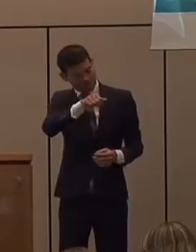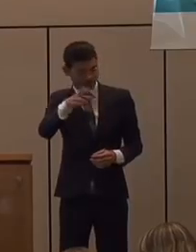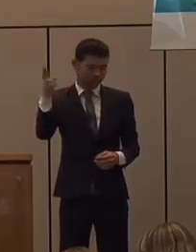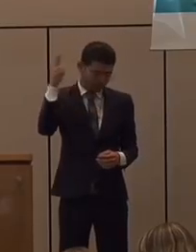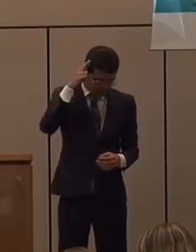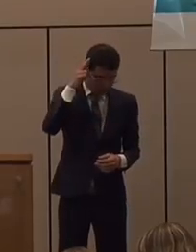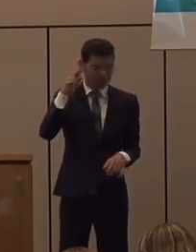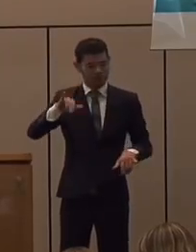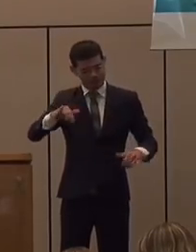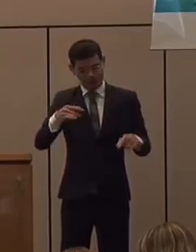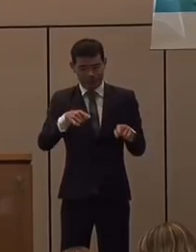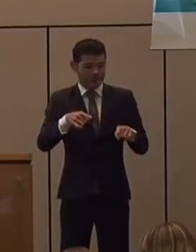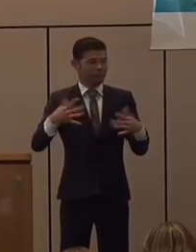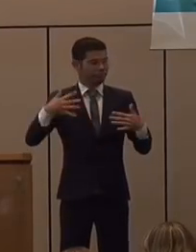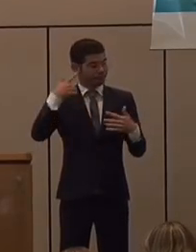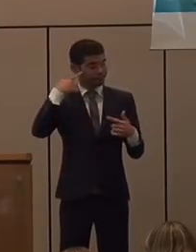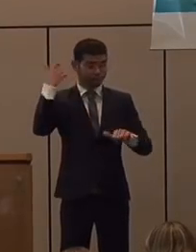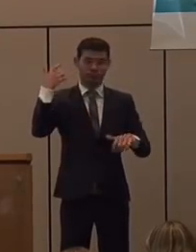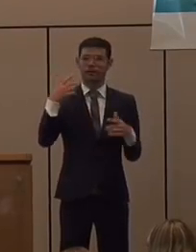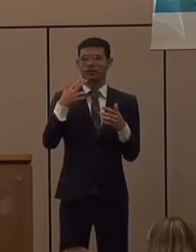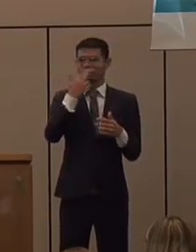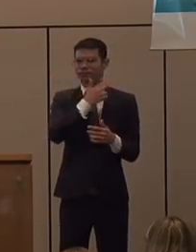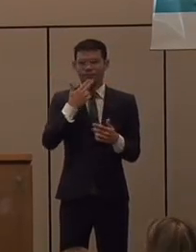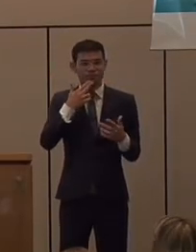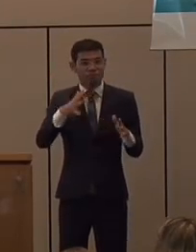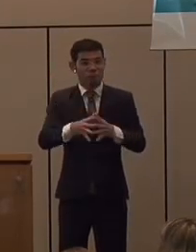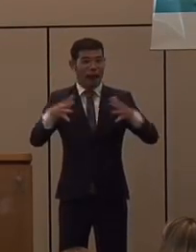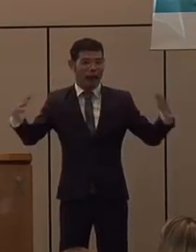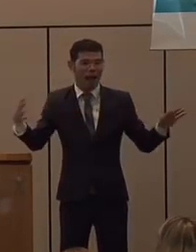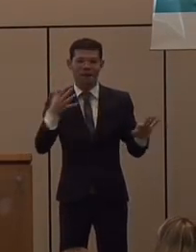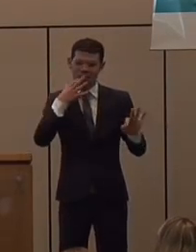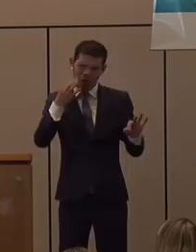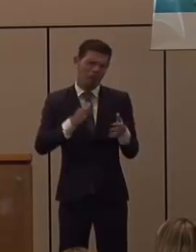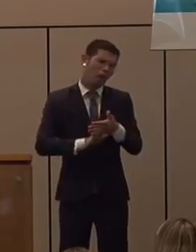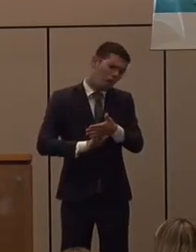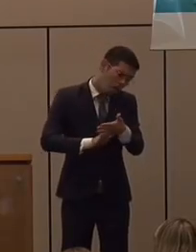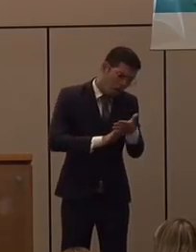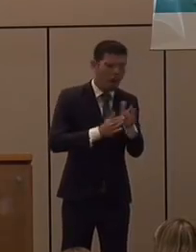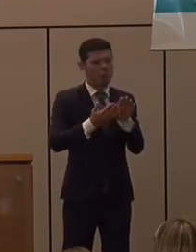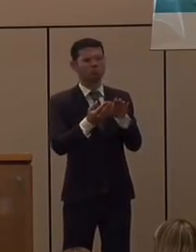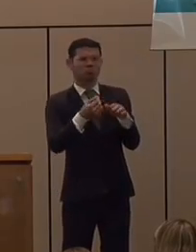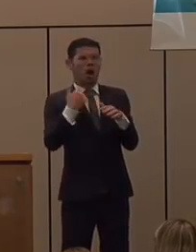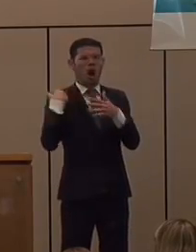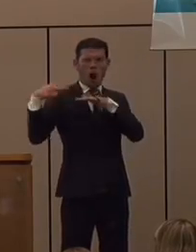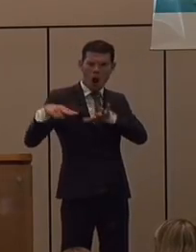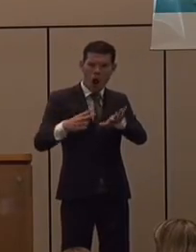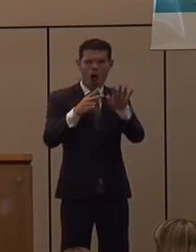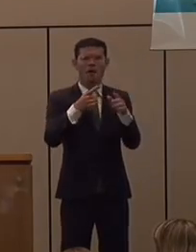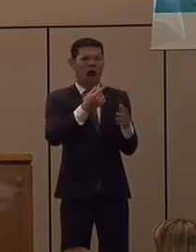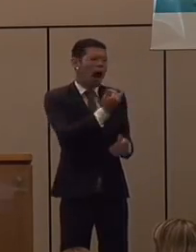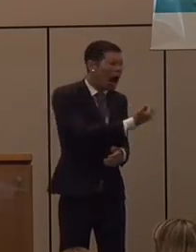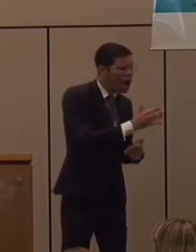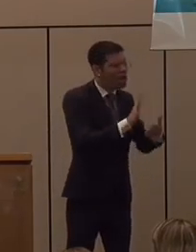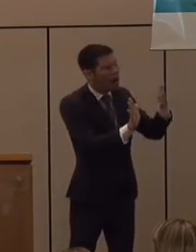muy grandes porque efectivamente la parte de las obras los metros cúbicos de cemento ahí están pero